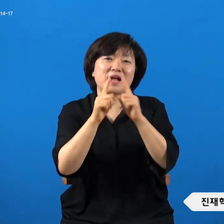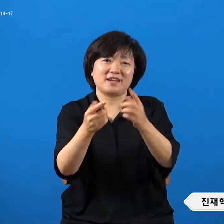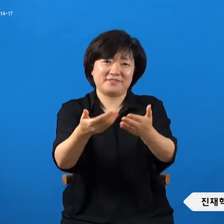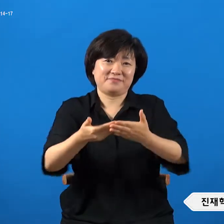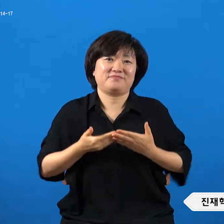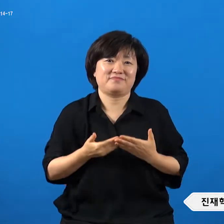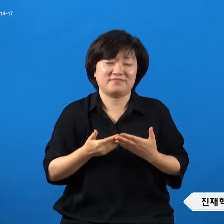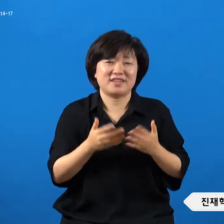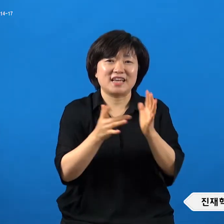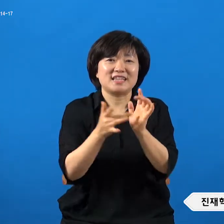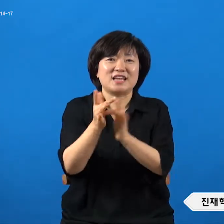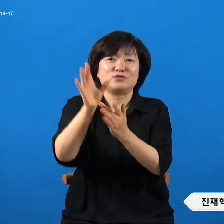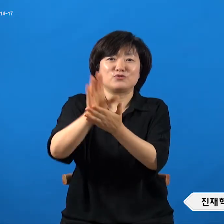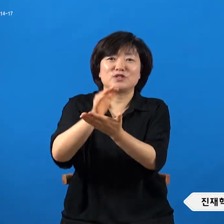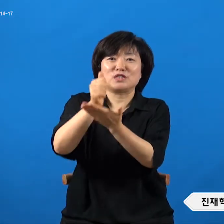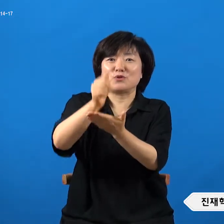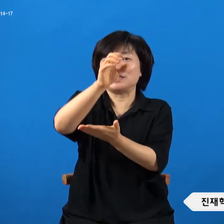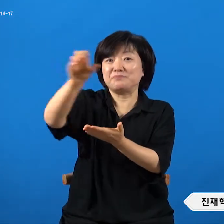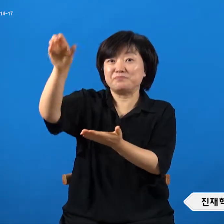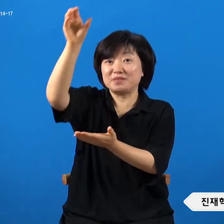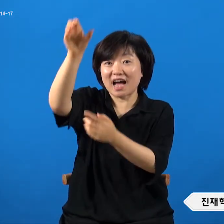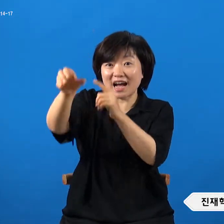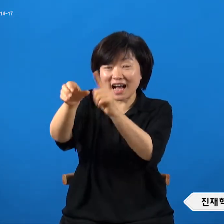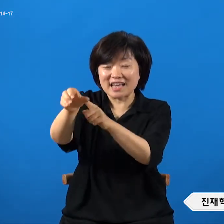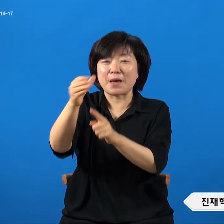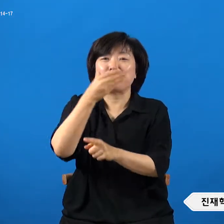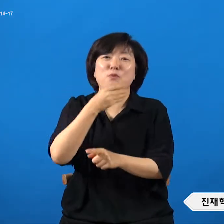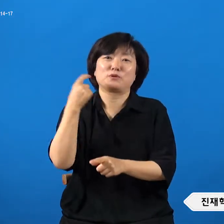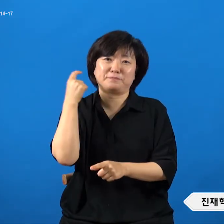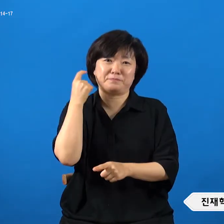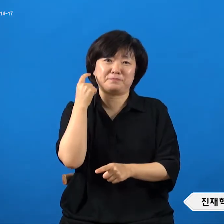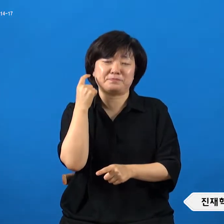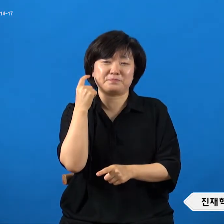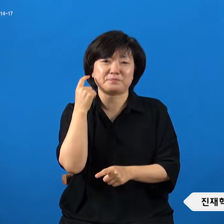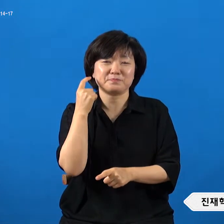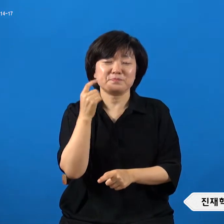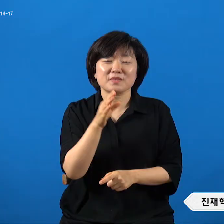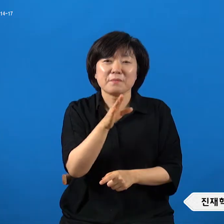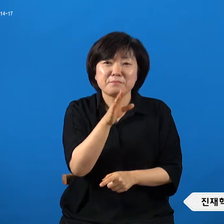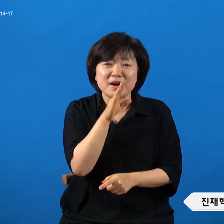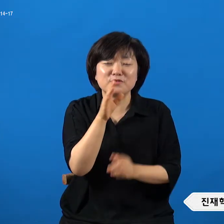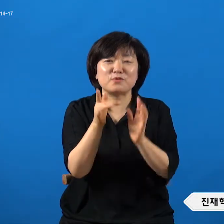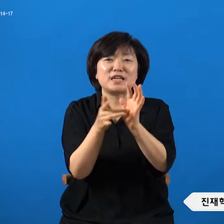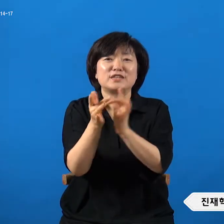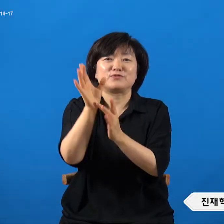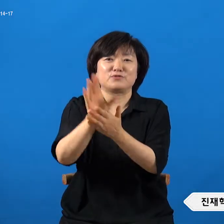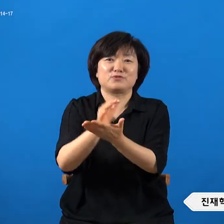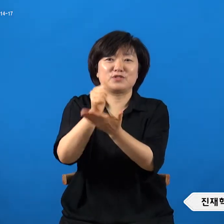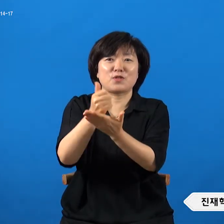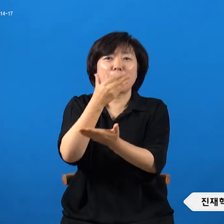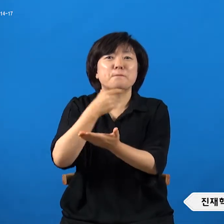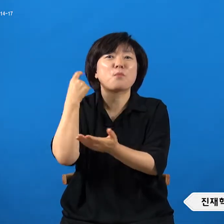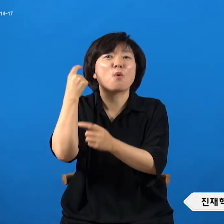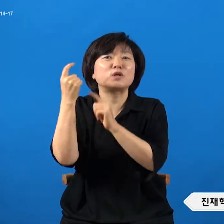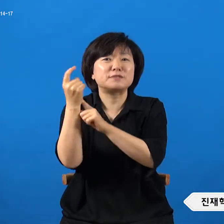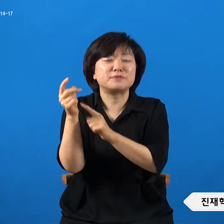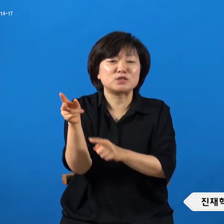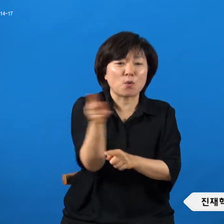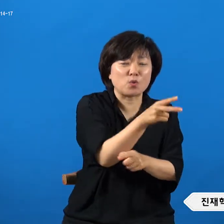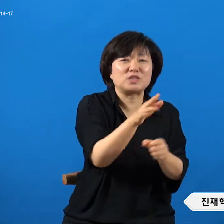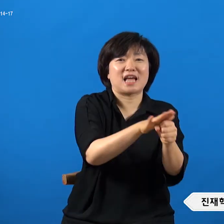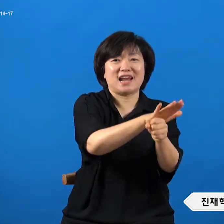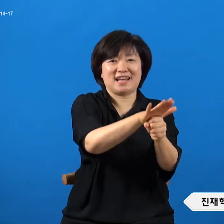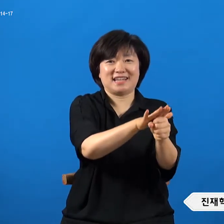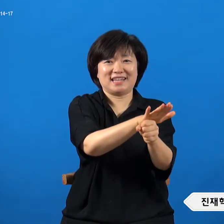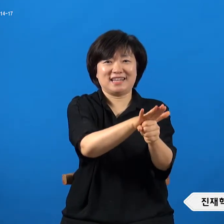말씀합니다. 예수 그리스도의 십자가의 복음이라고 말씀합니다. 바로 그리스도의 복음은